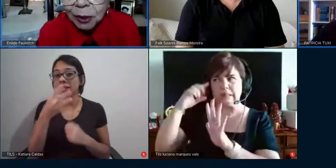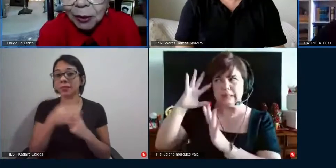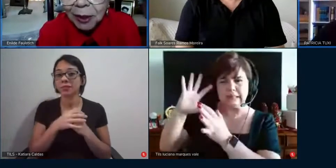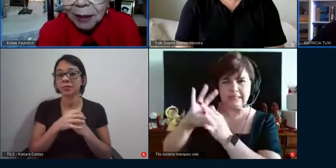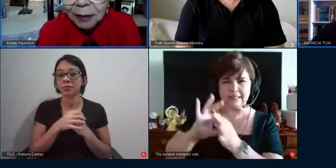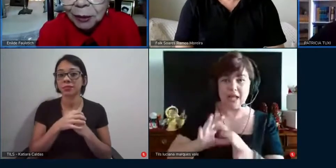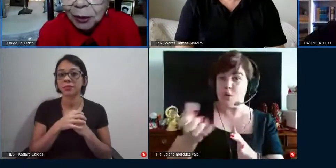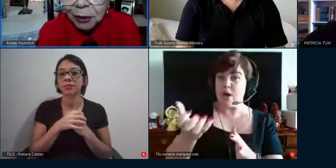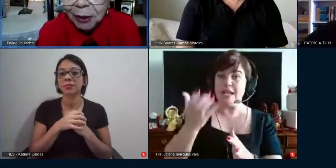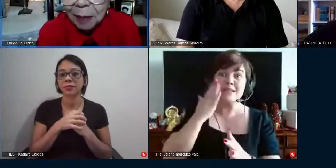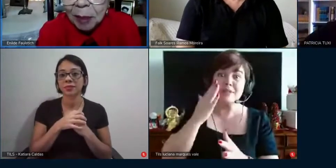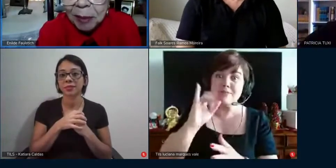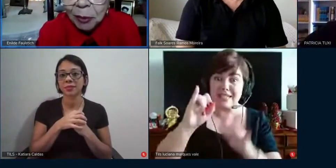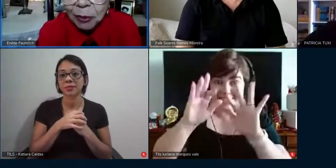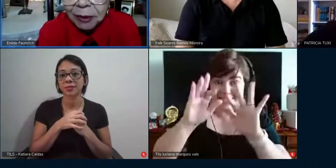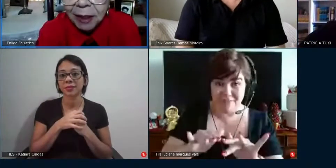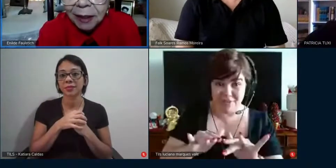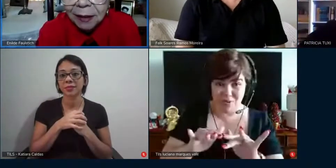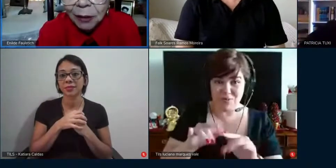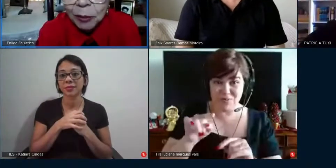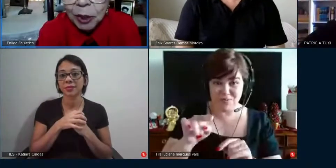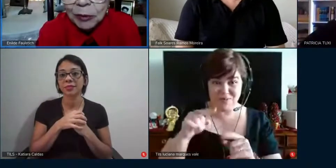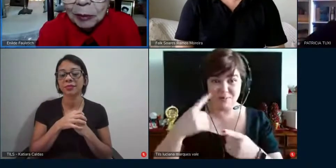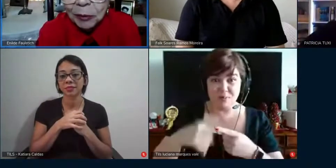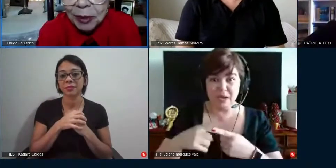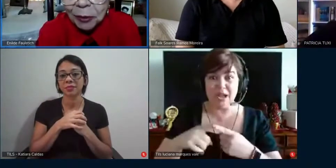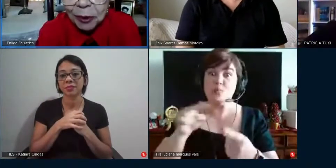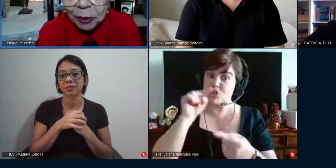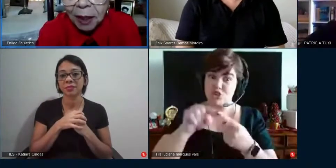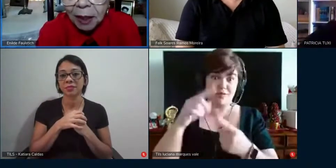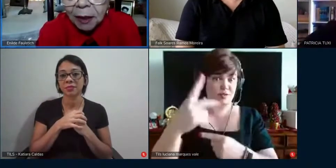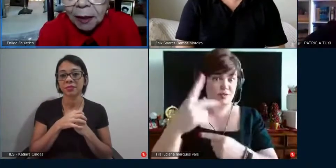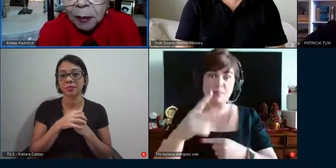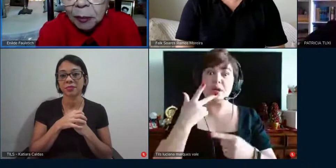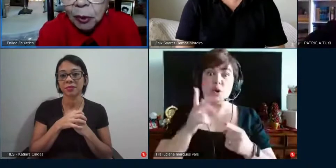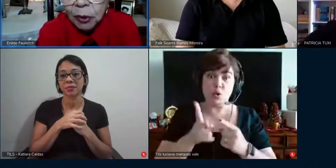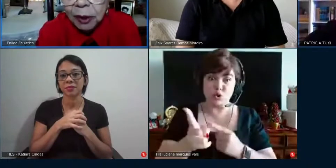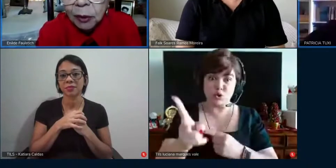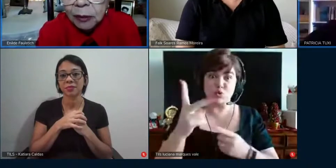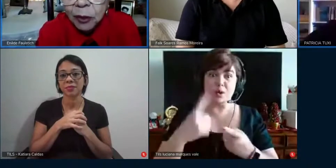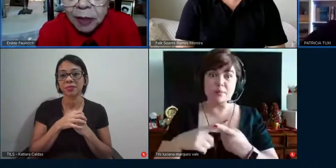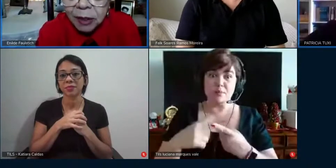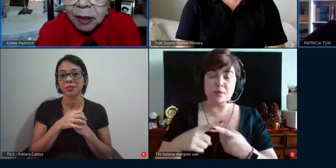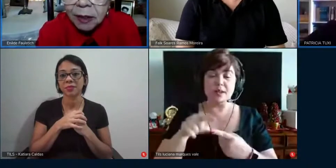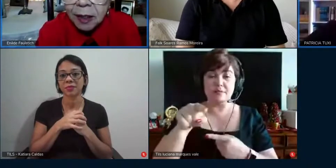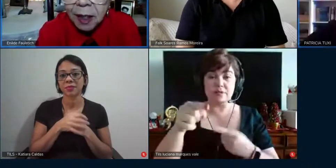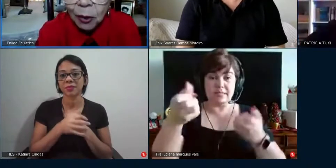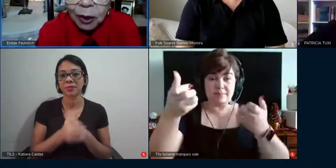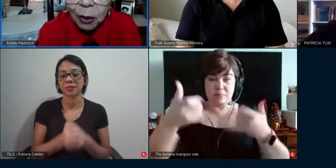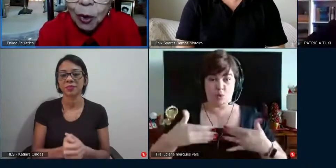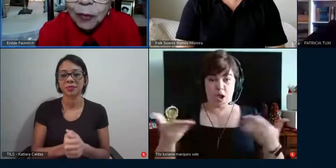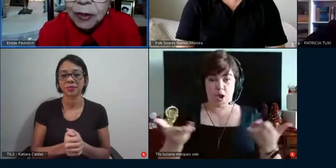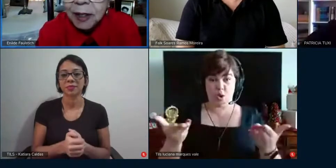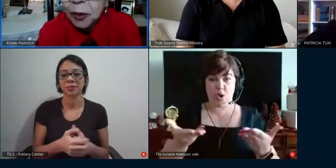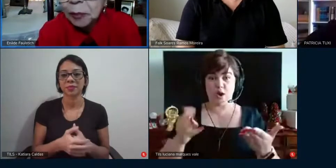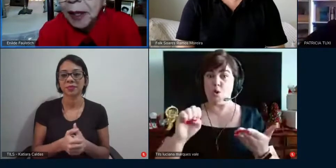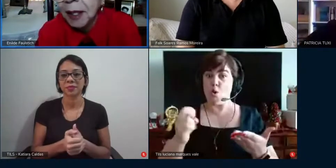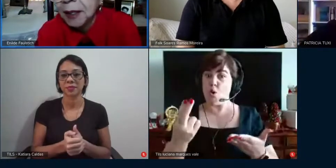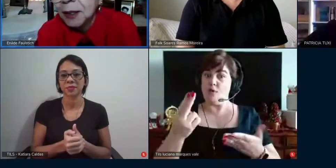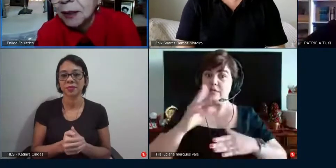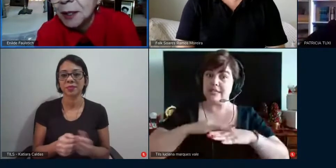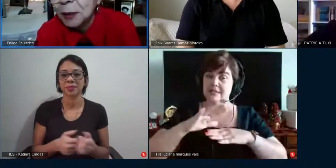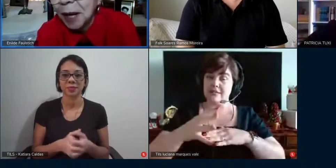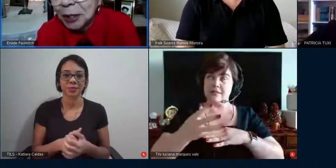durante a minha pergunta é objetiva para você continuar, porque o que você disse aí agora, ou você